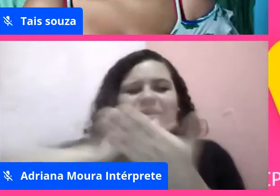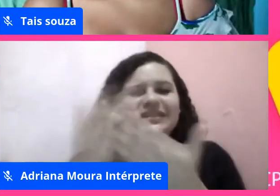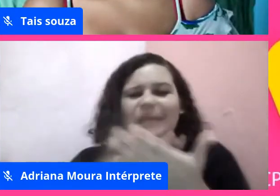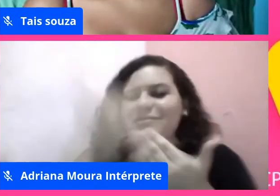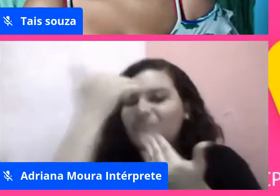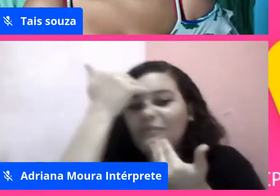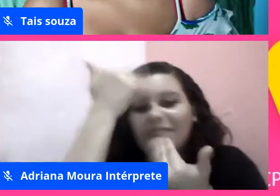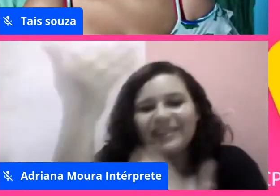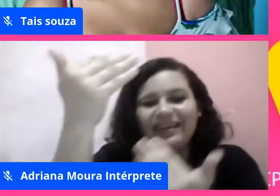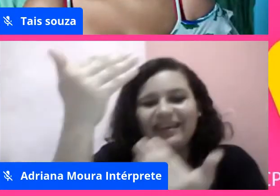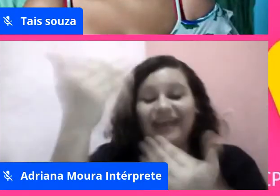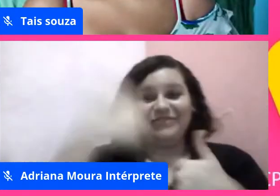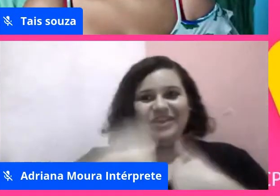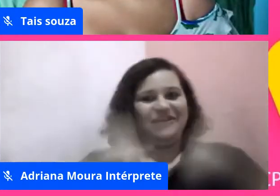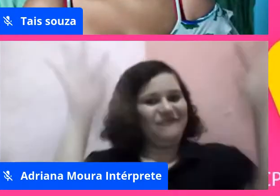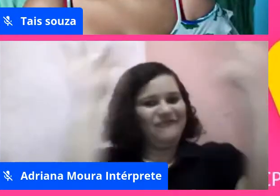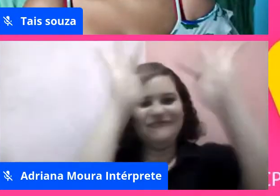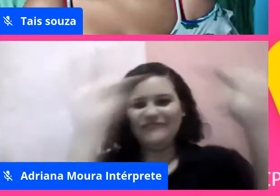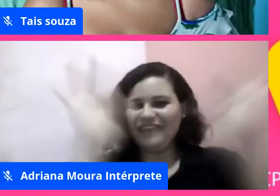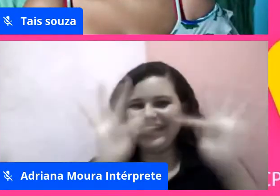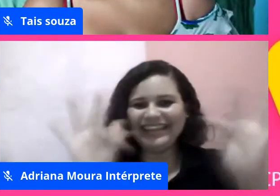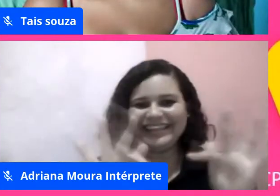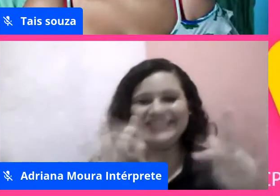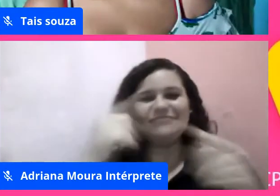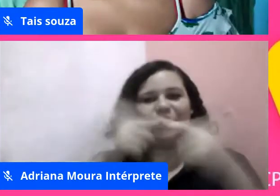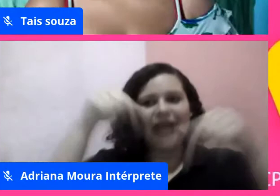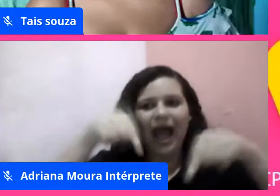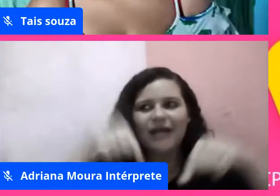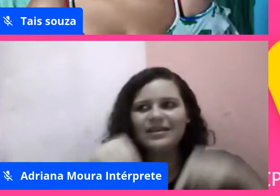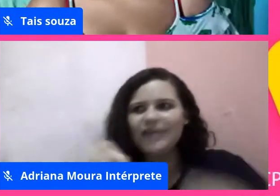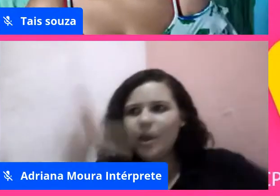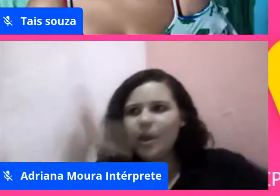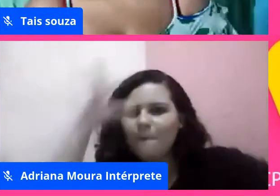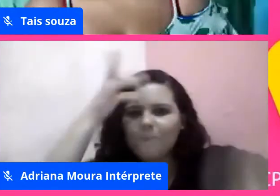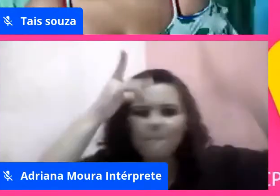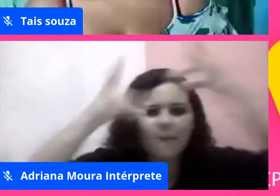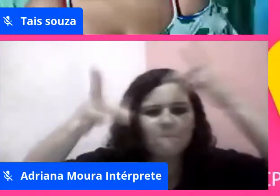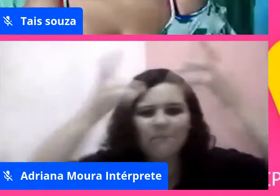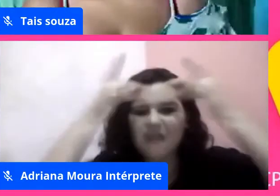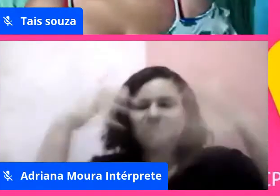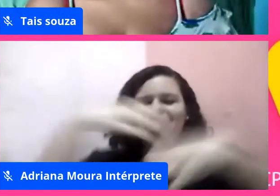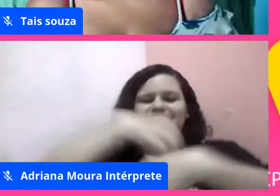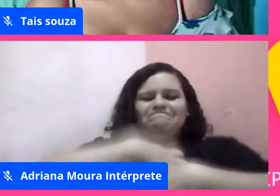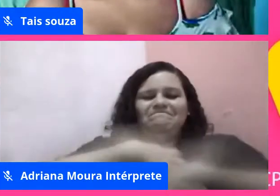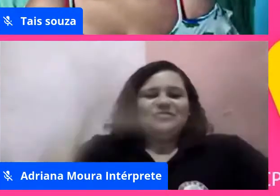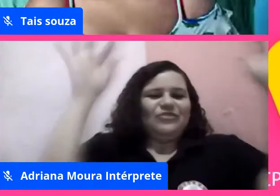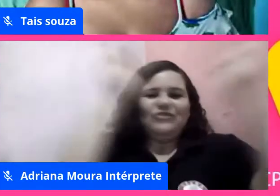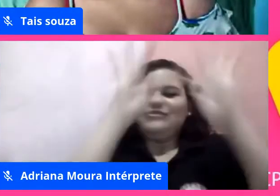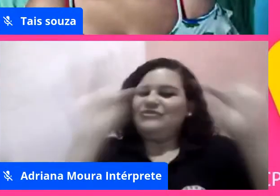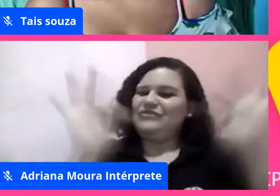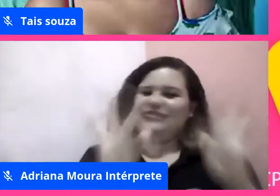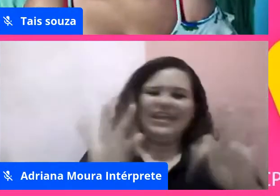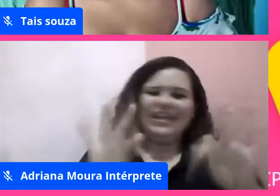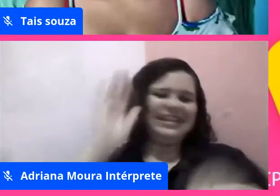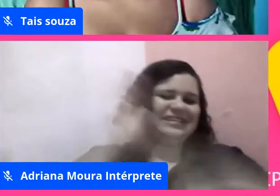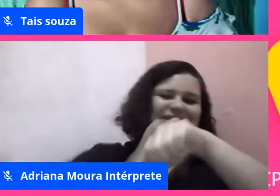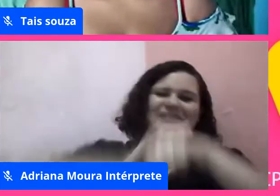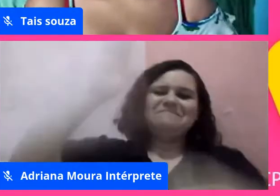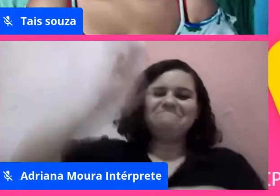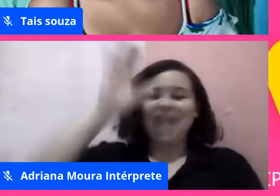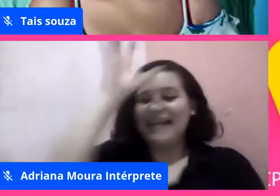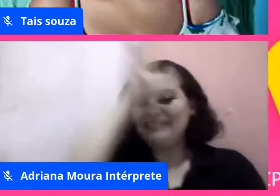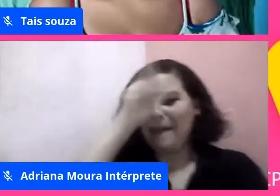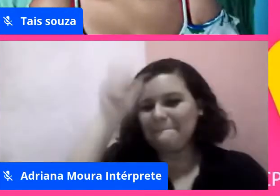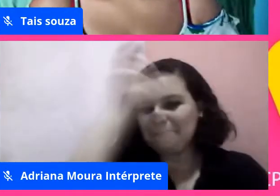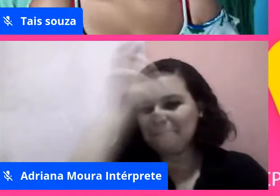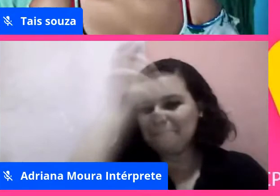que a gente sai daqui maiores e mais felizes, e muito, né, mais prontos, na